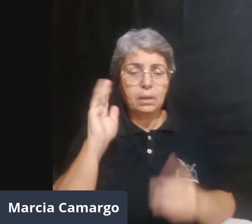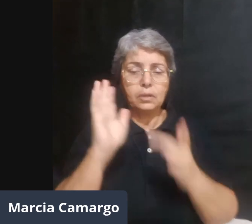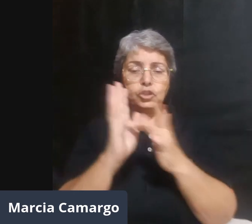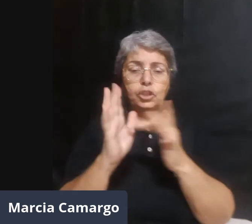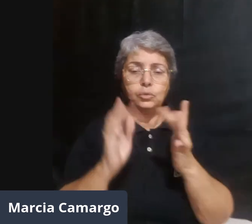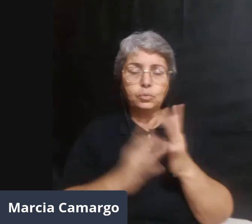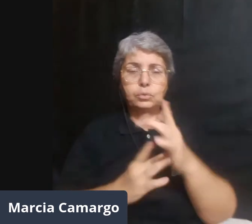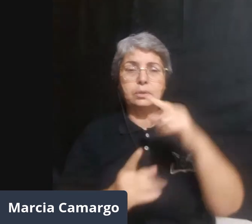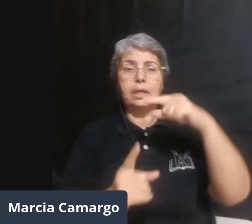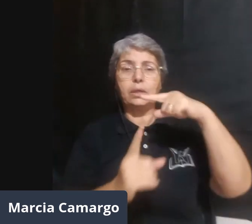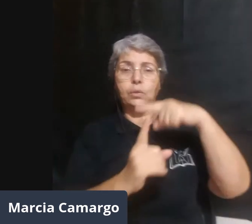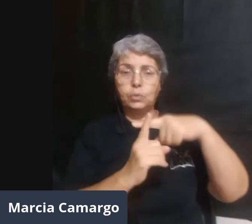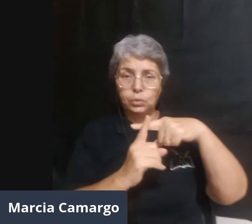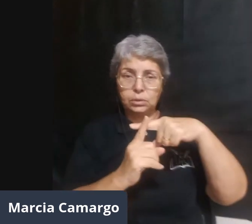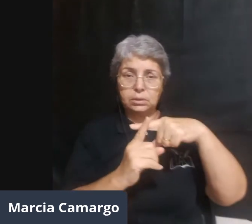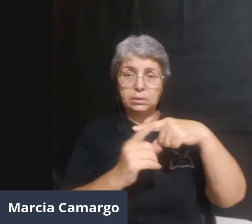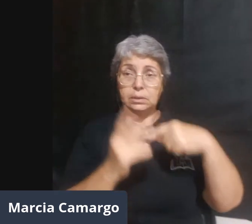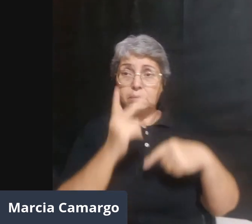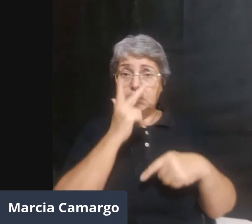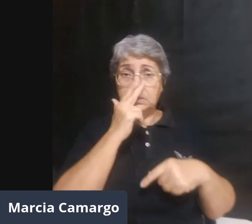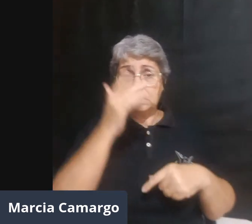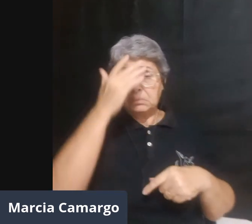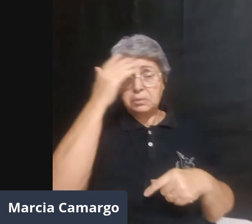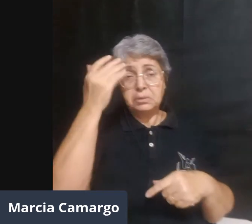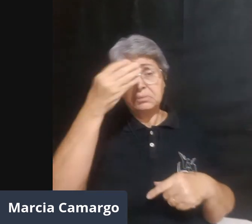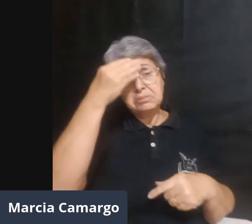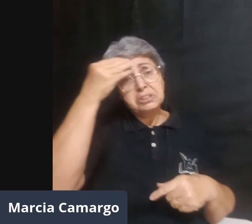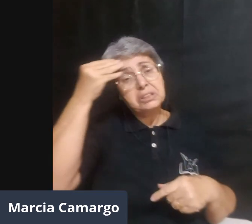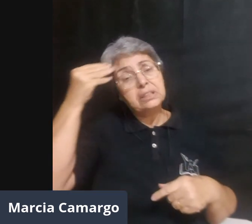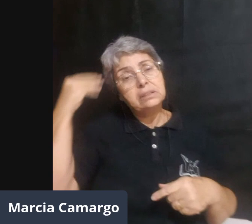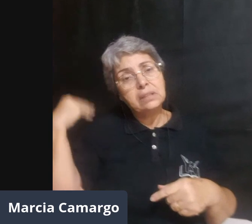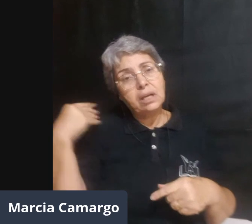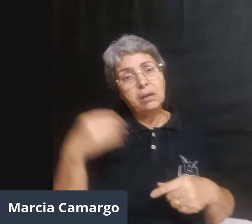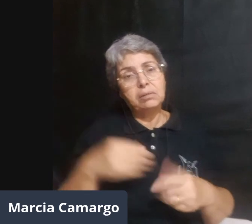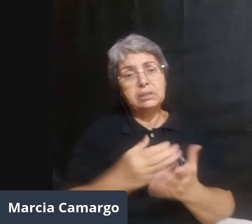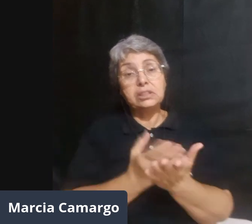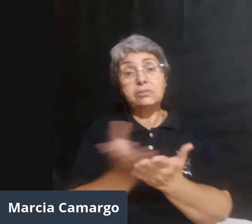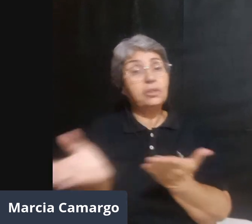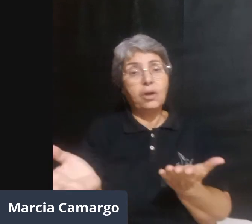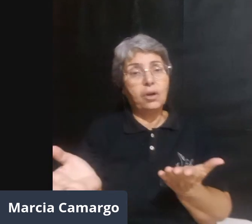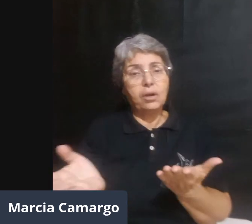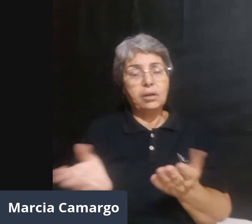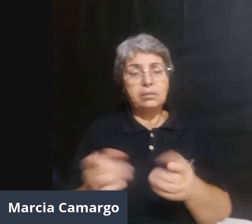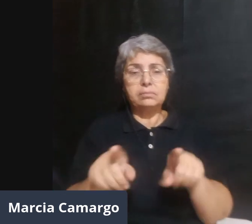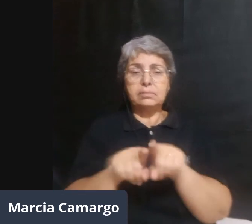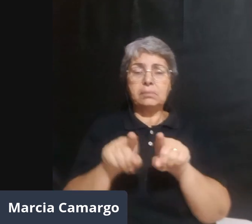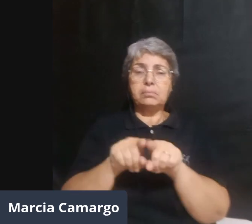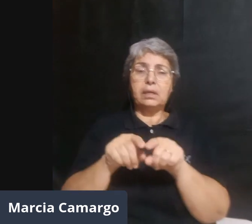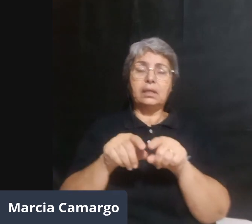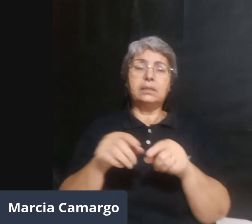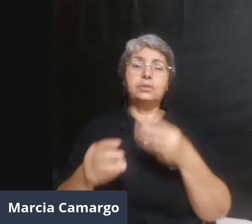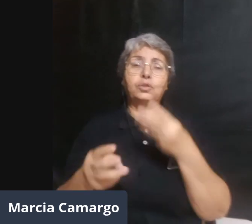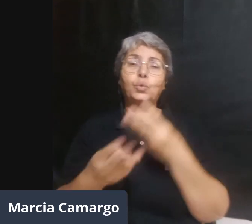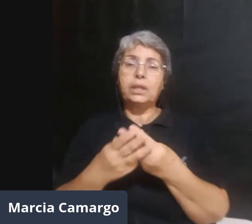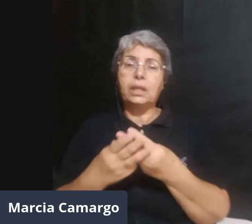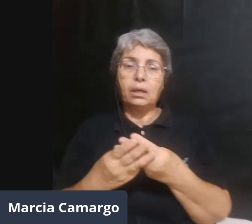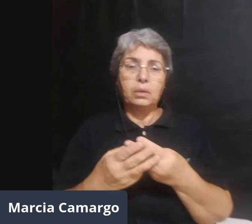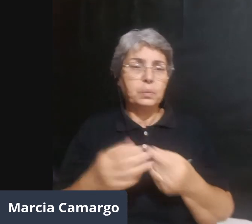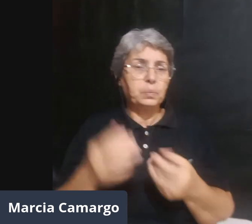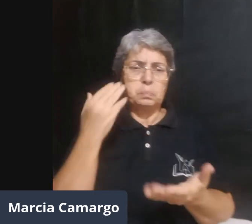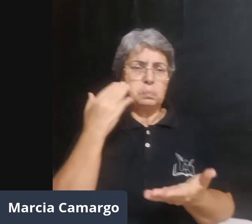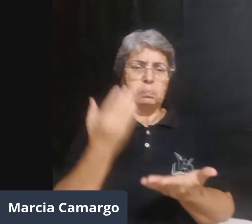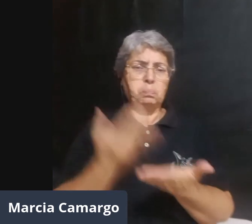assim como os judeus do tempo de Cristo também se desviaram por não compreender o lugar da cruz no serviço do